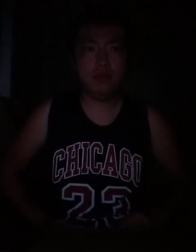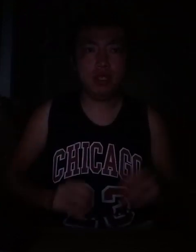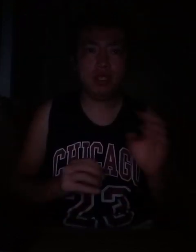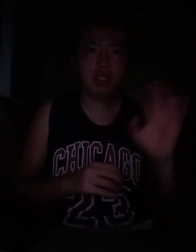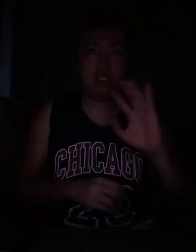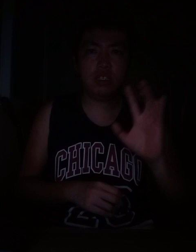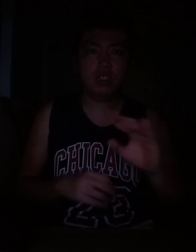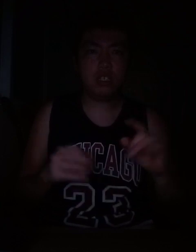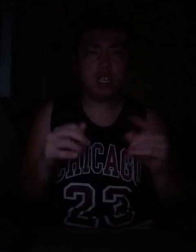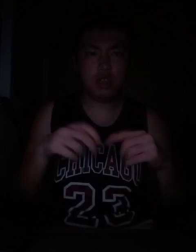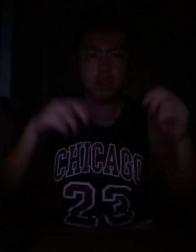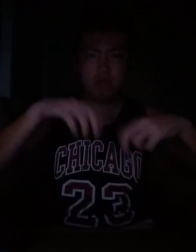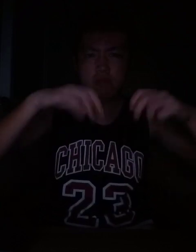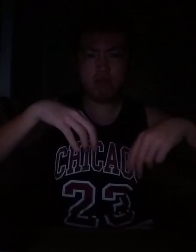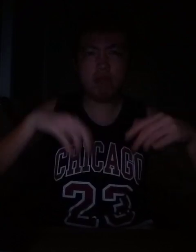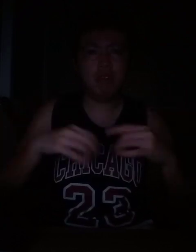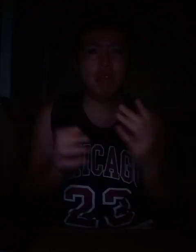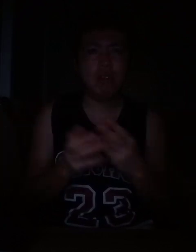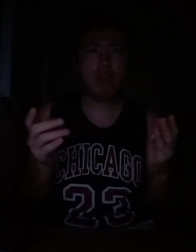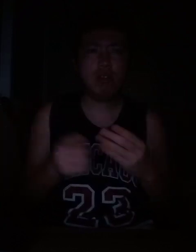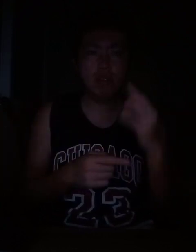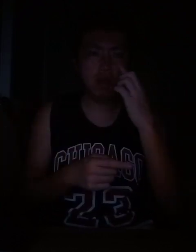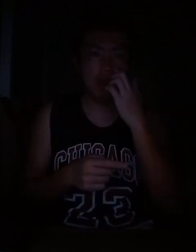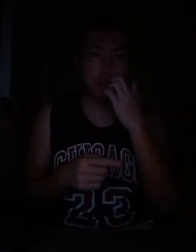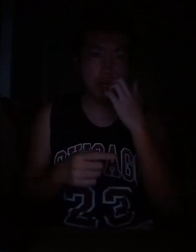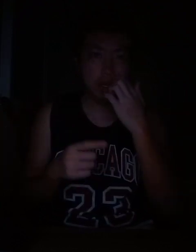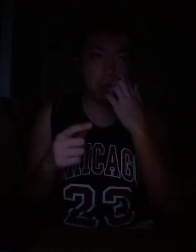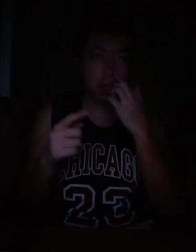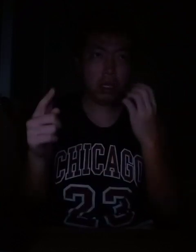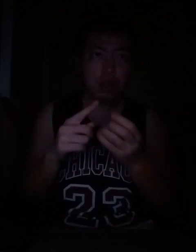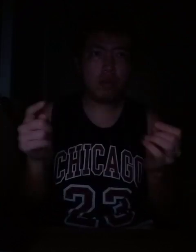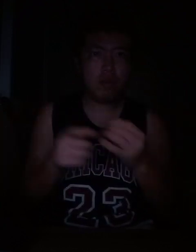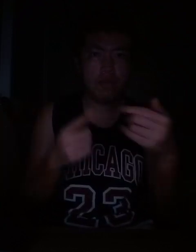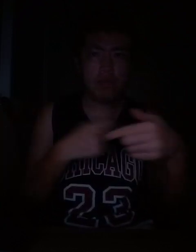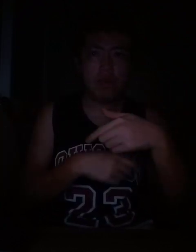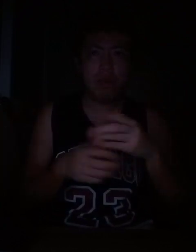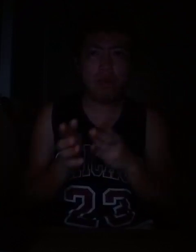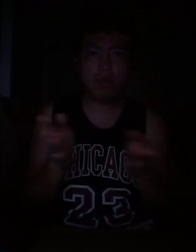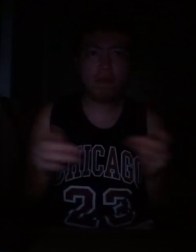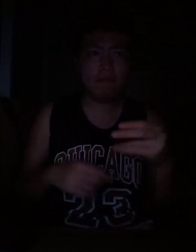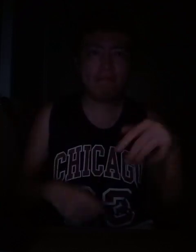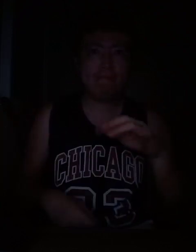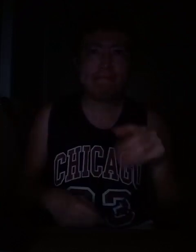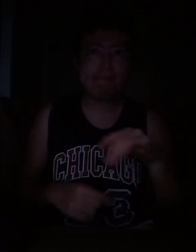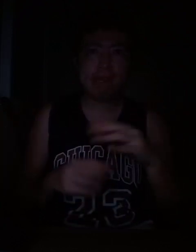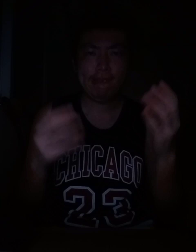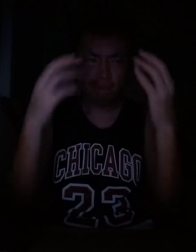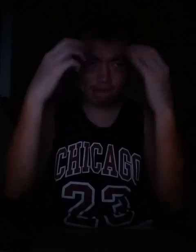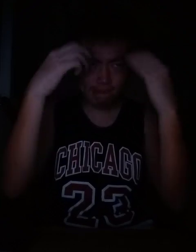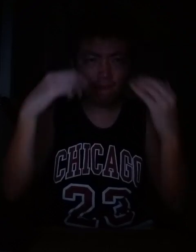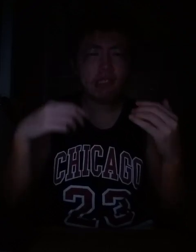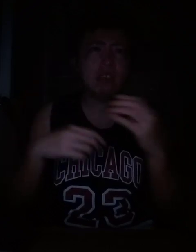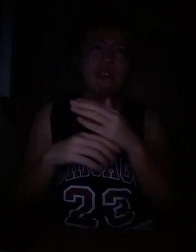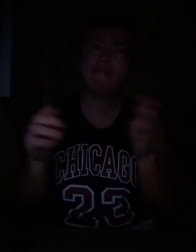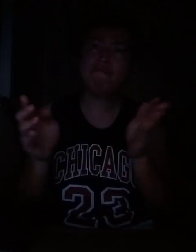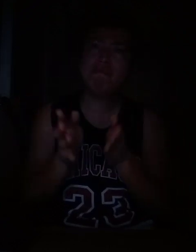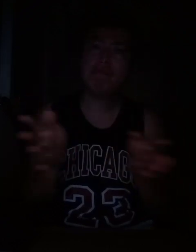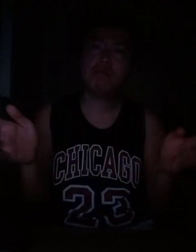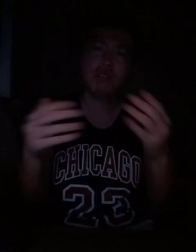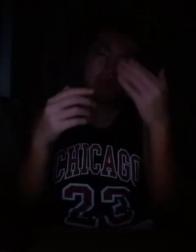태풍은 장마로 큰 피해를 입었던 충북 오송 지역도 관통할 걸로 보입니다. 폭염 속에서 주민들이 아직 복구 작업에 구슬땀을 흘리고 있는